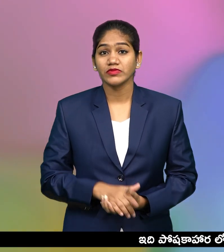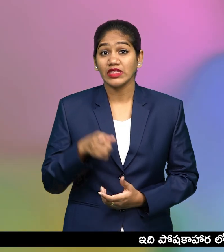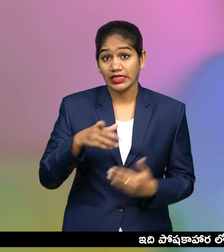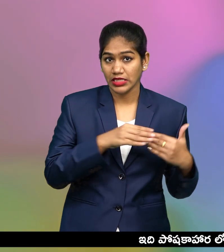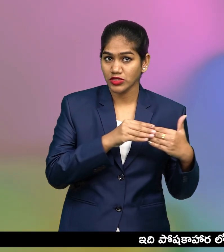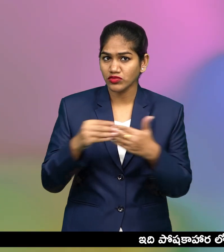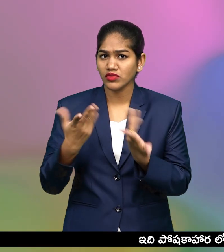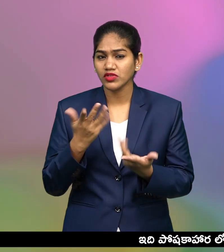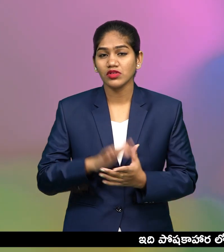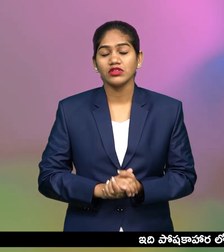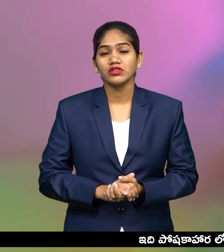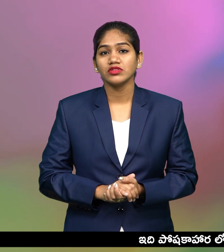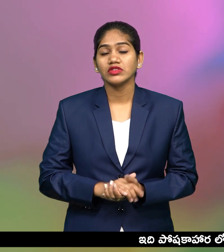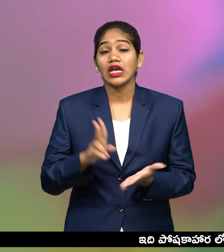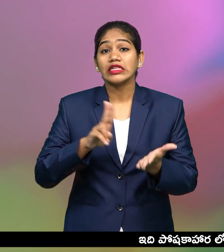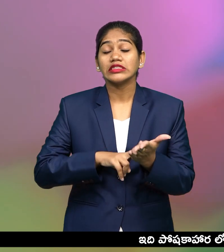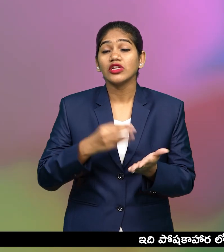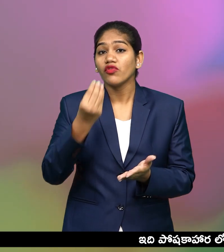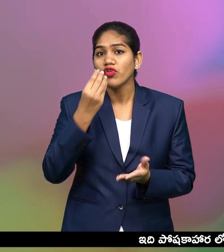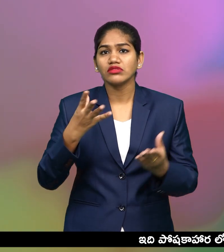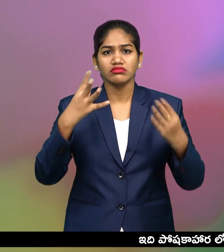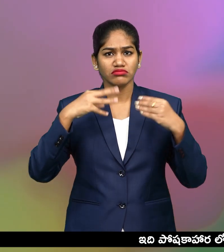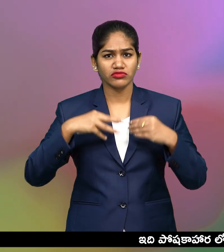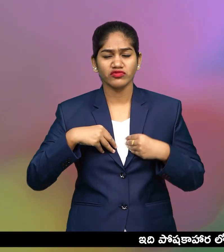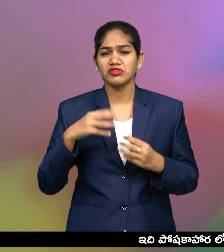ఇది పోషకాహార లోపం మరియు ఆకలికి దారితీస్తుంది.